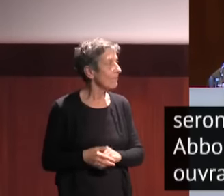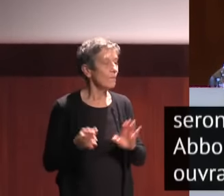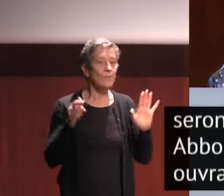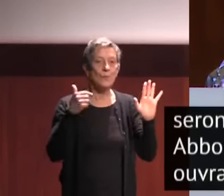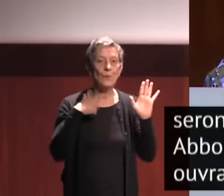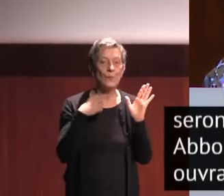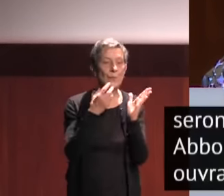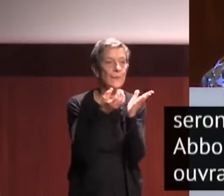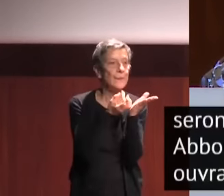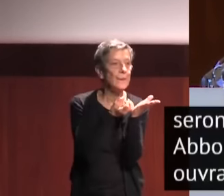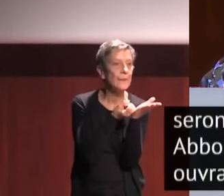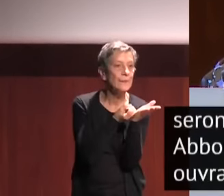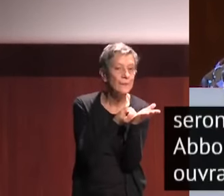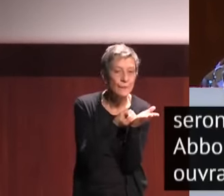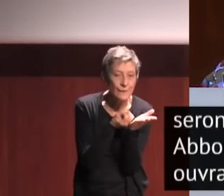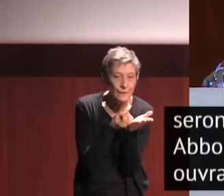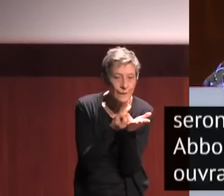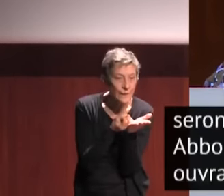dire que